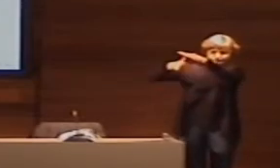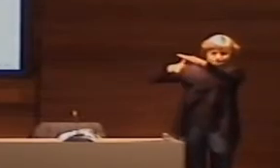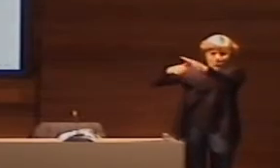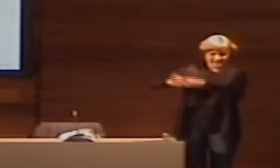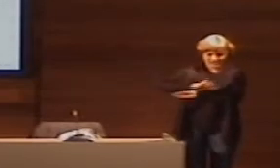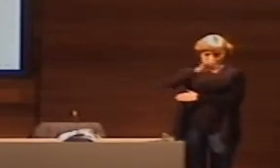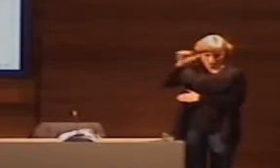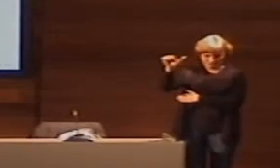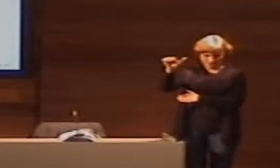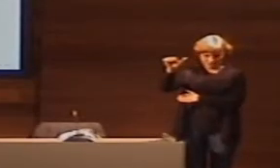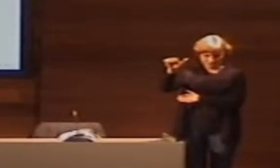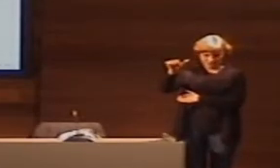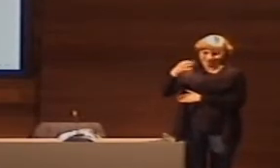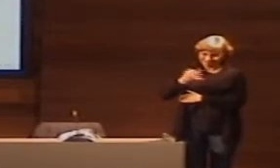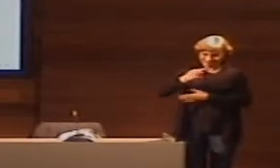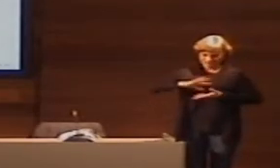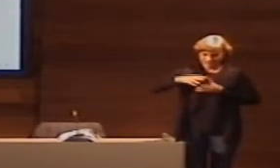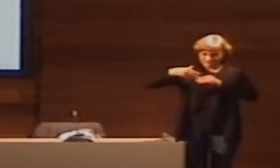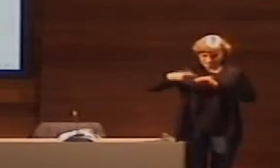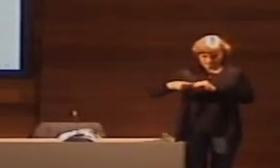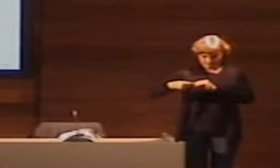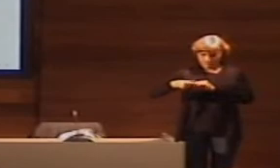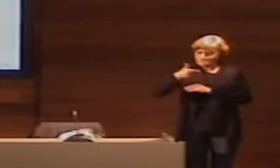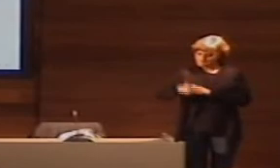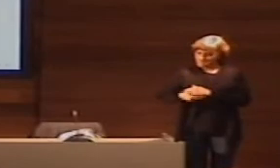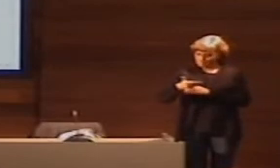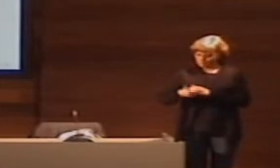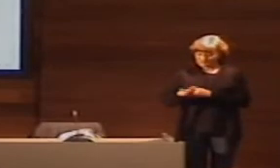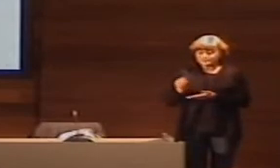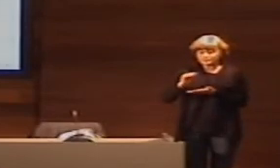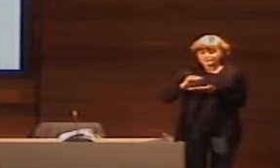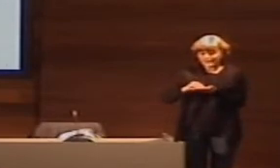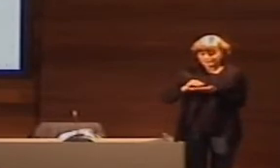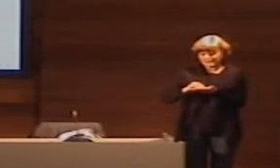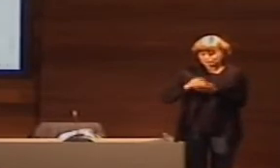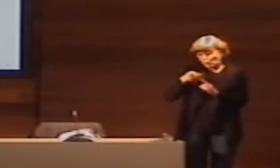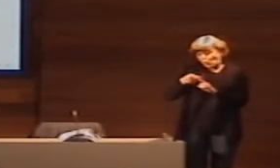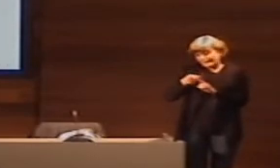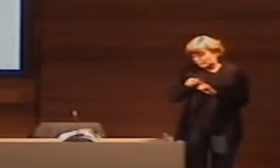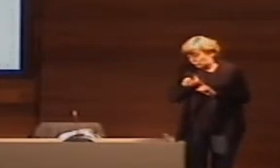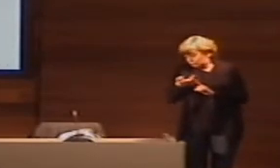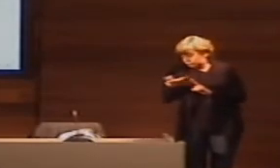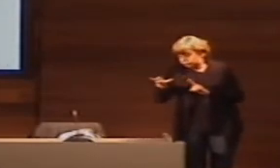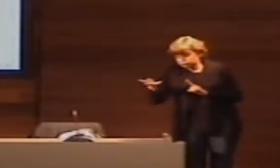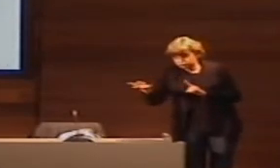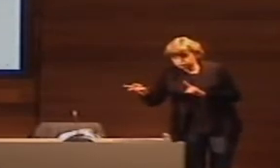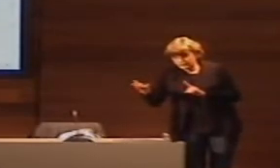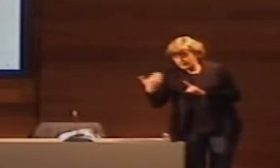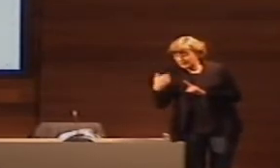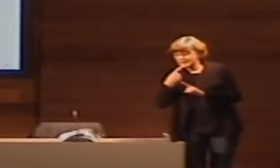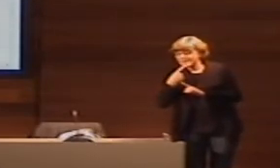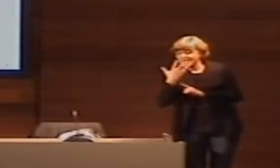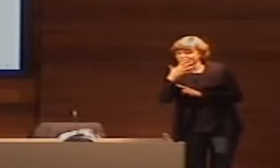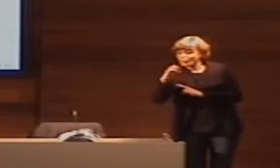es una de las cuestiones más importantes. Luego, como decía, se hace eco de algunos de los objetivos que antes ya mencionaba, 50%